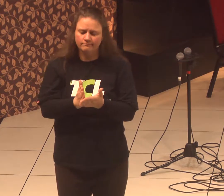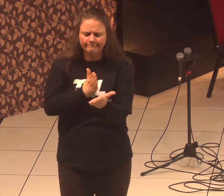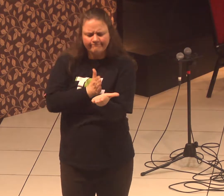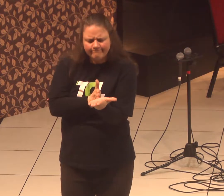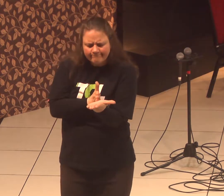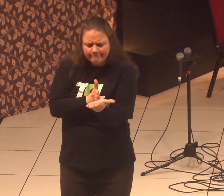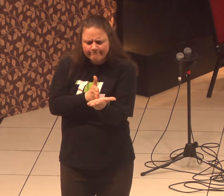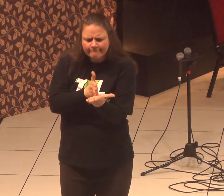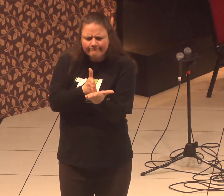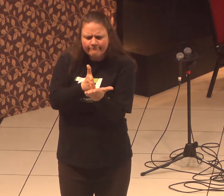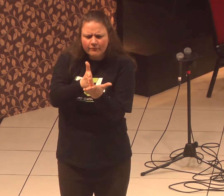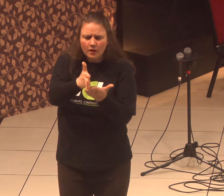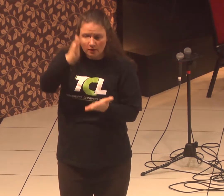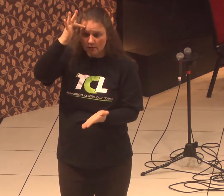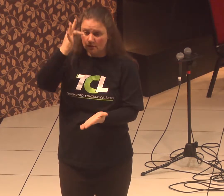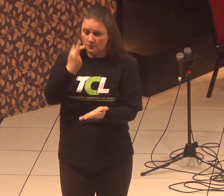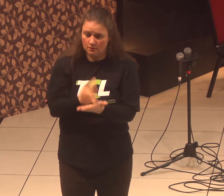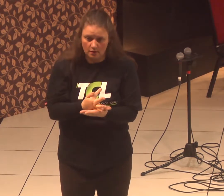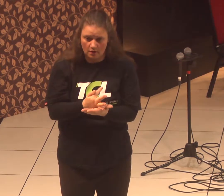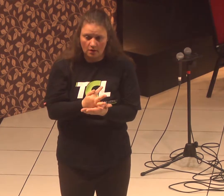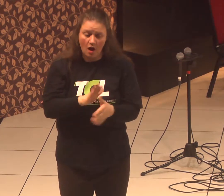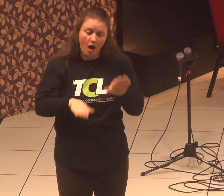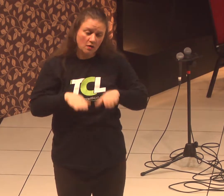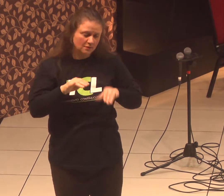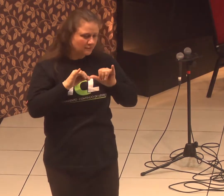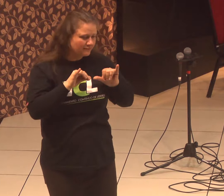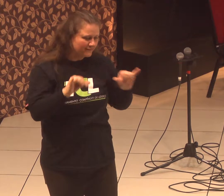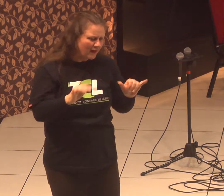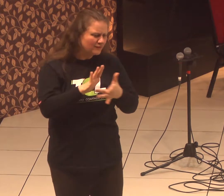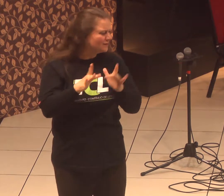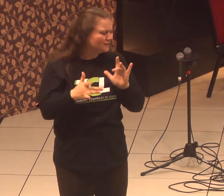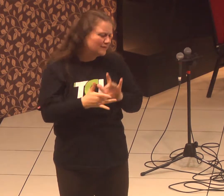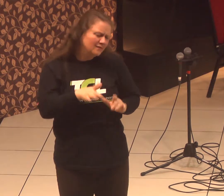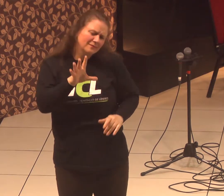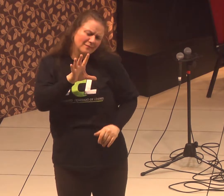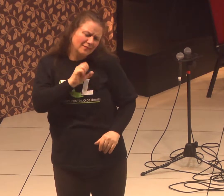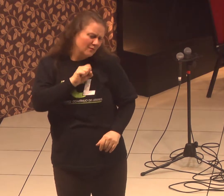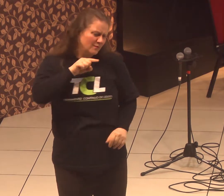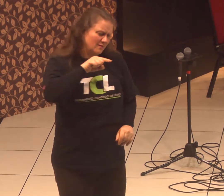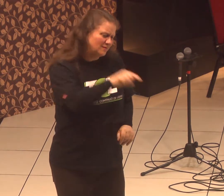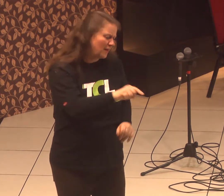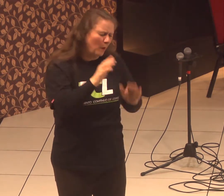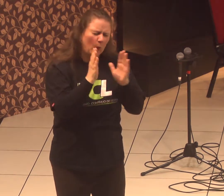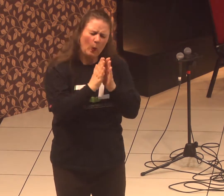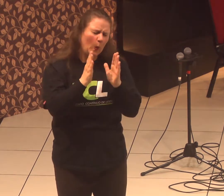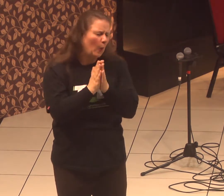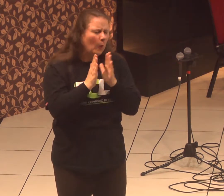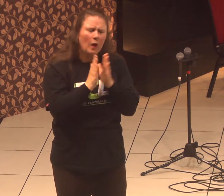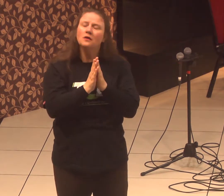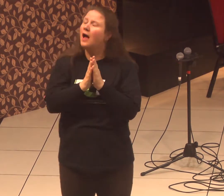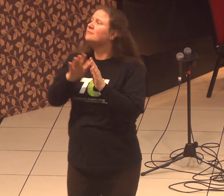vida com Jesus, às vezes a gente fala de Jesus para as pessoas e elas recebem Jesus, elas oram recebendo